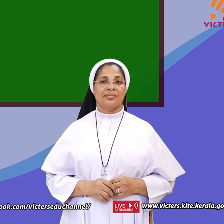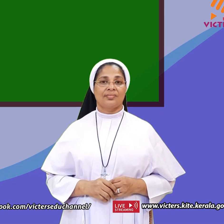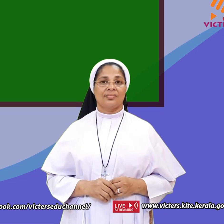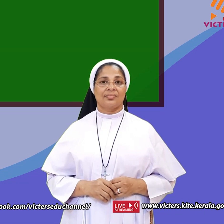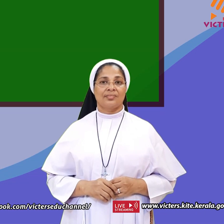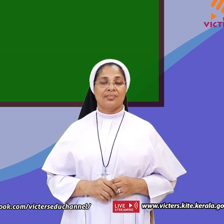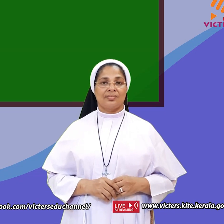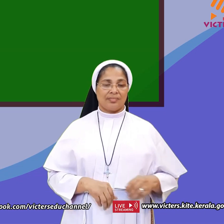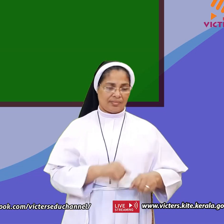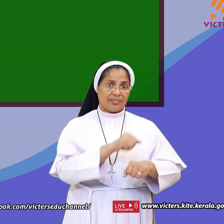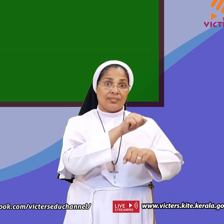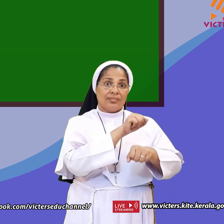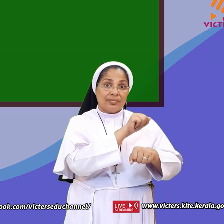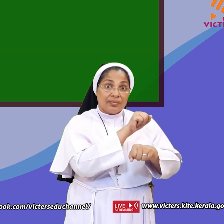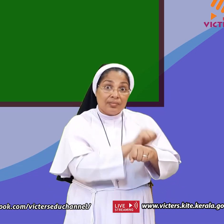കുറ്റവാളിക്ക് മാപ്പ് കൊടുത്ത്